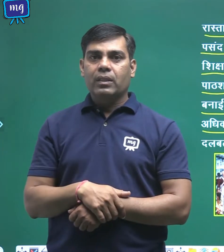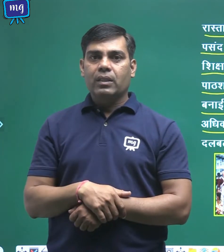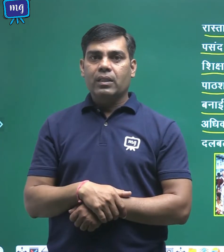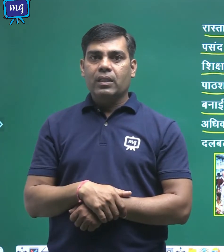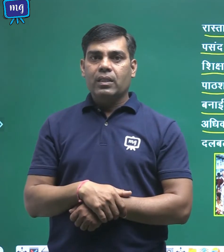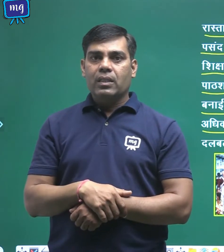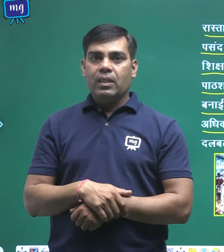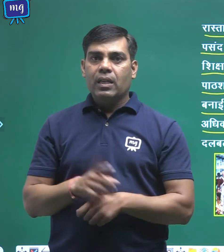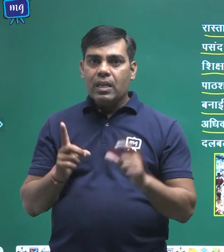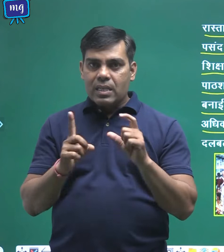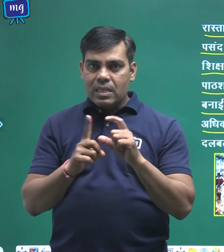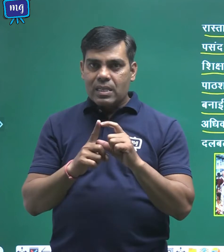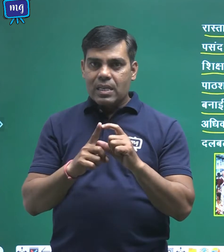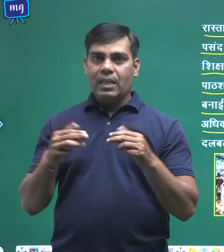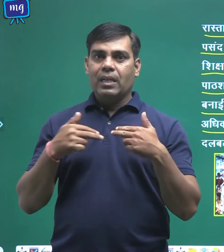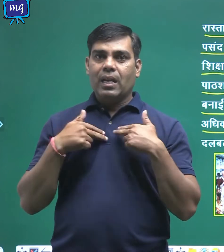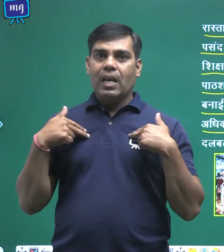जिला न्यायाधीश